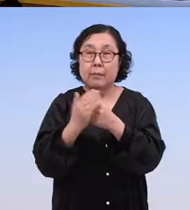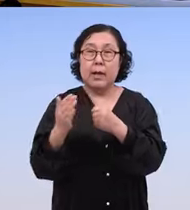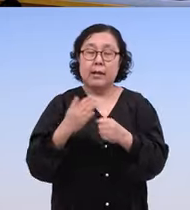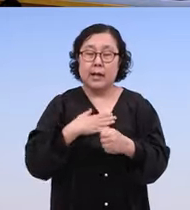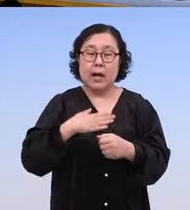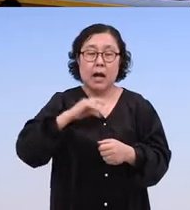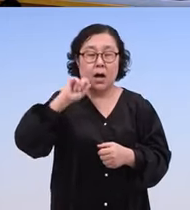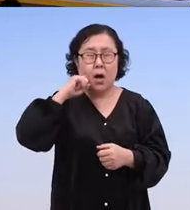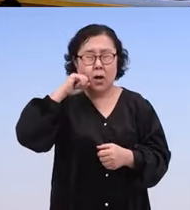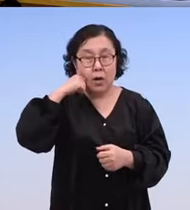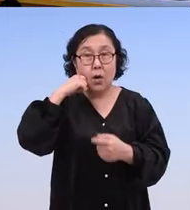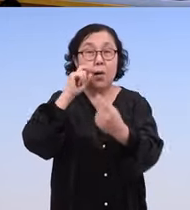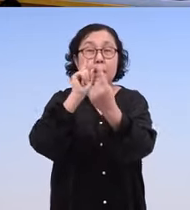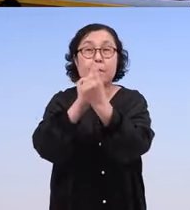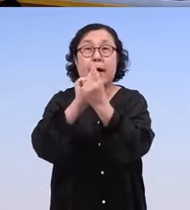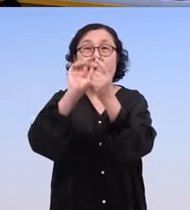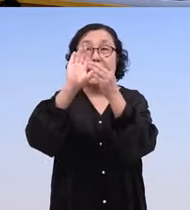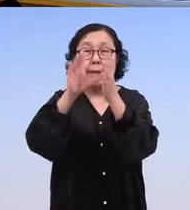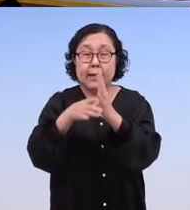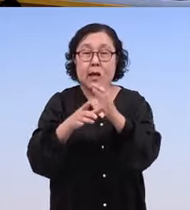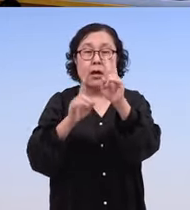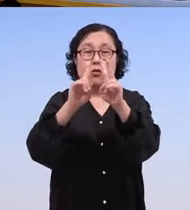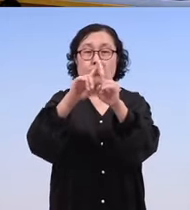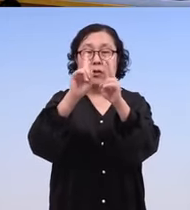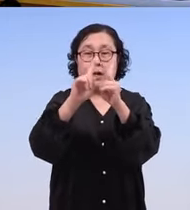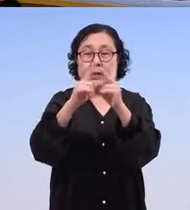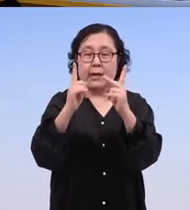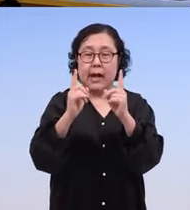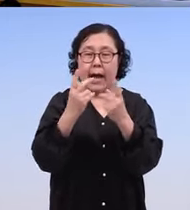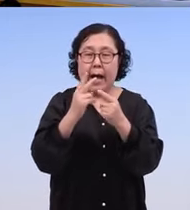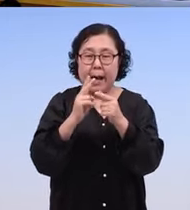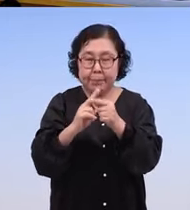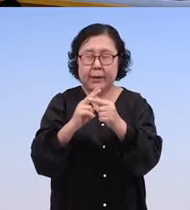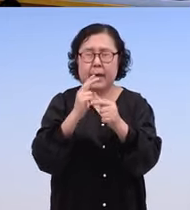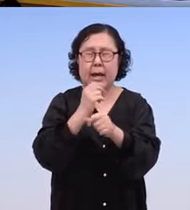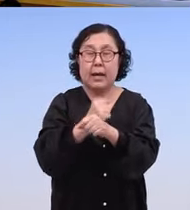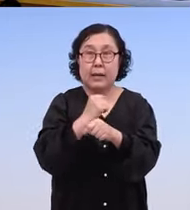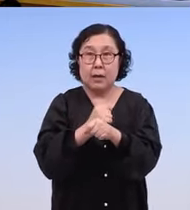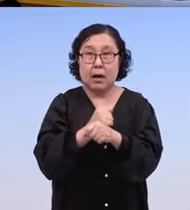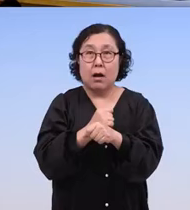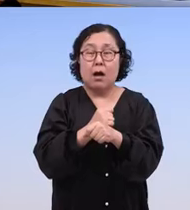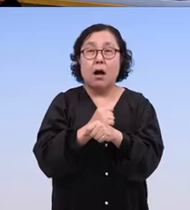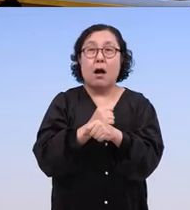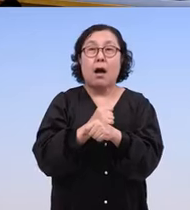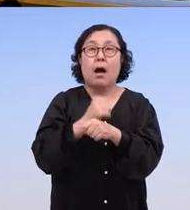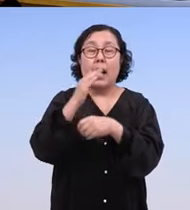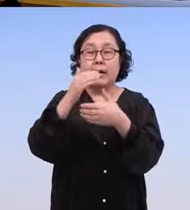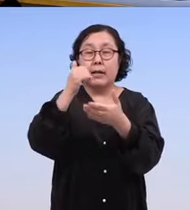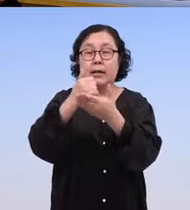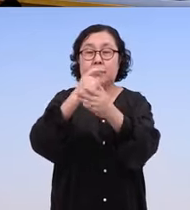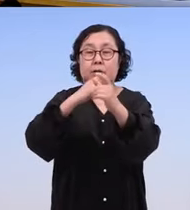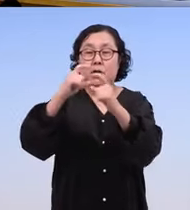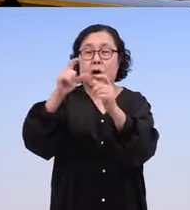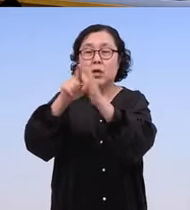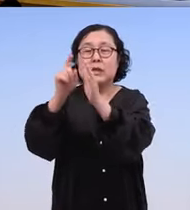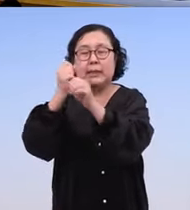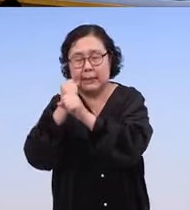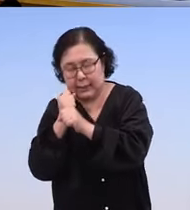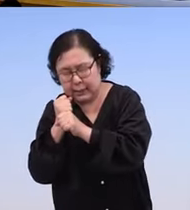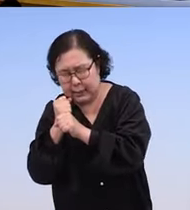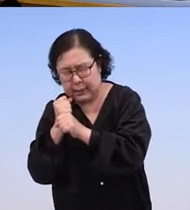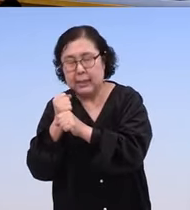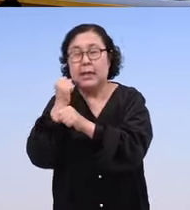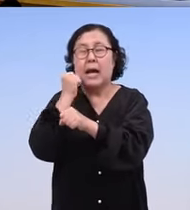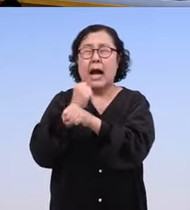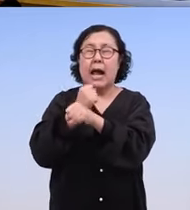이거를 하나님이 두 가지를 병행하게 하사 하나님을 더 의지하도록 이런 장치들을 주셨다라고 그렇게 수용하는